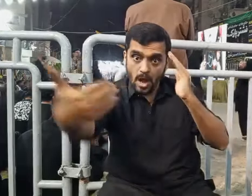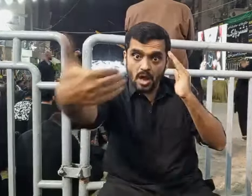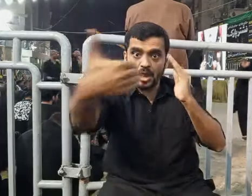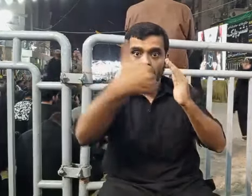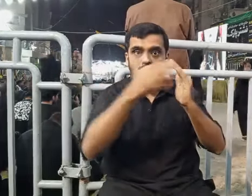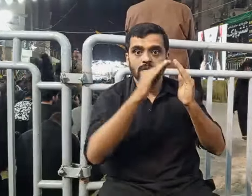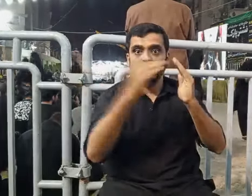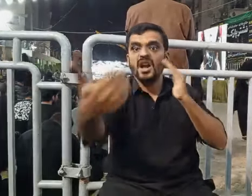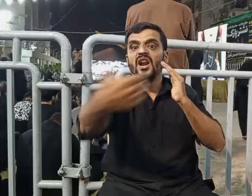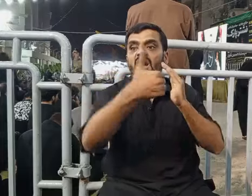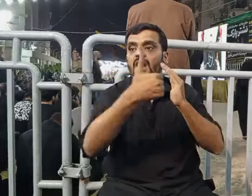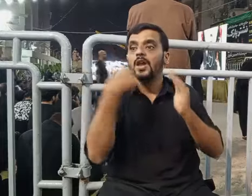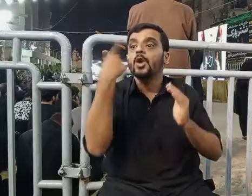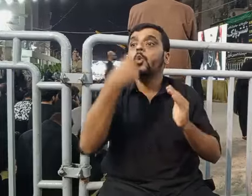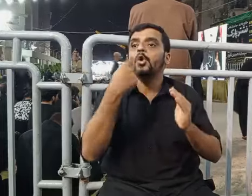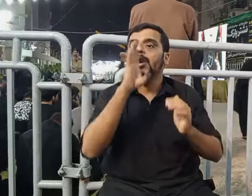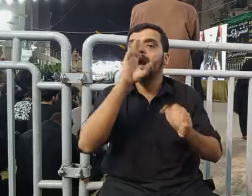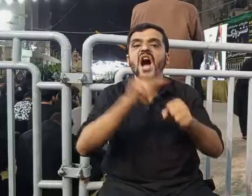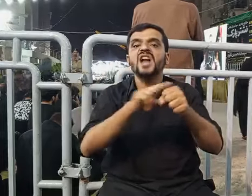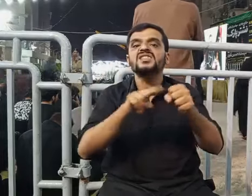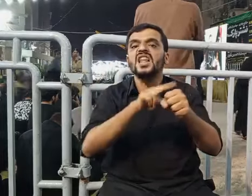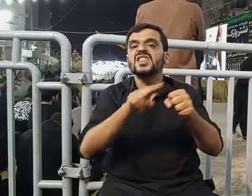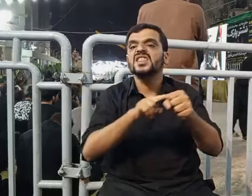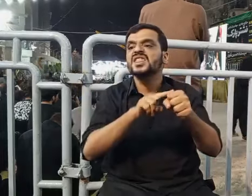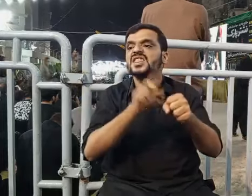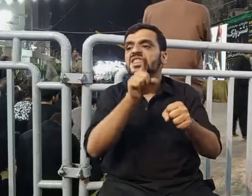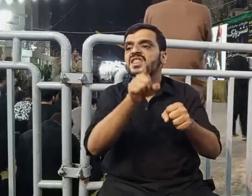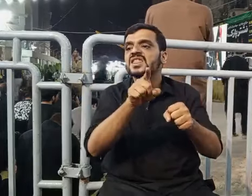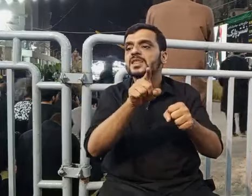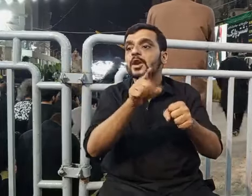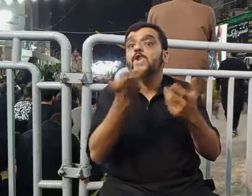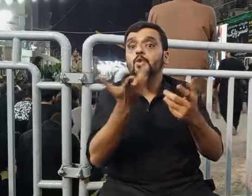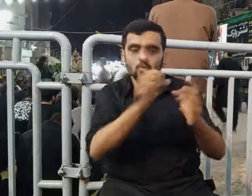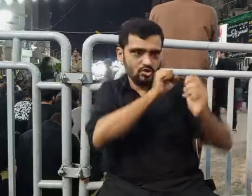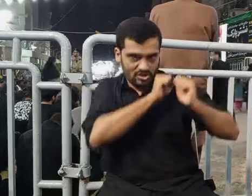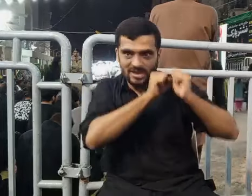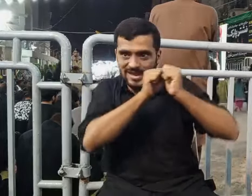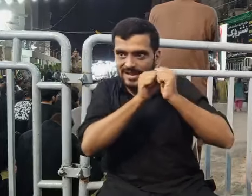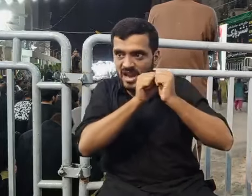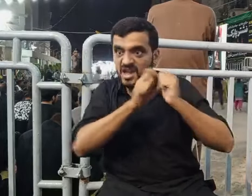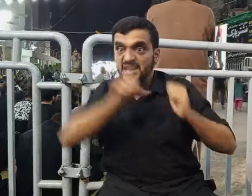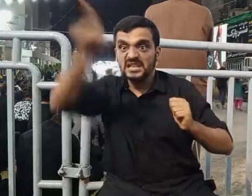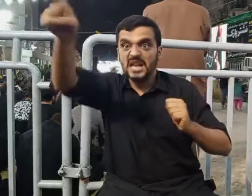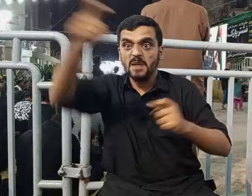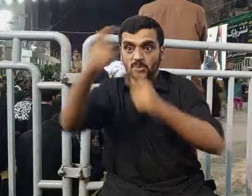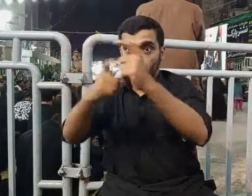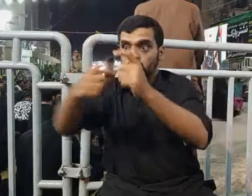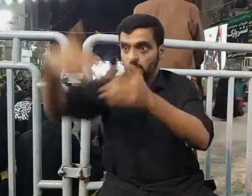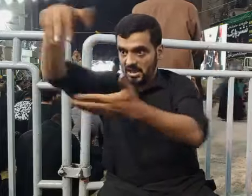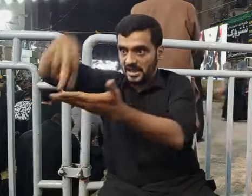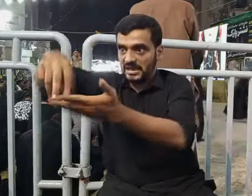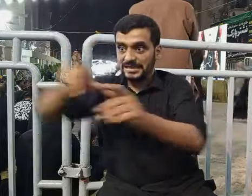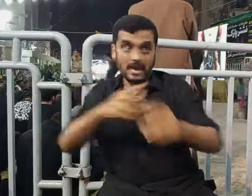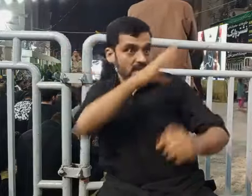لہان ہے۔ حسن کا کفن بی بی زینب نے گویا پوچھا بھیا، میں نے تو سر کفن دیا تھا، میں نے تو